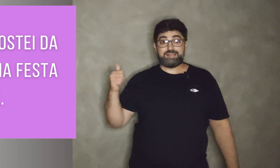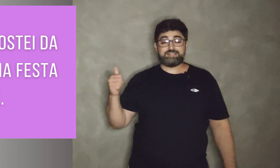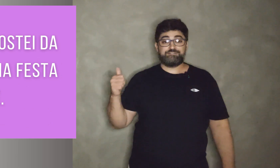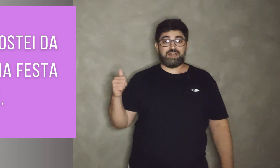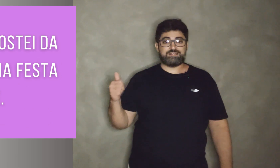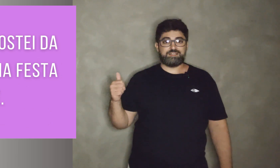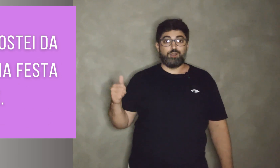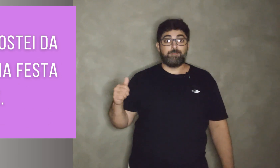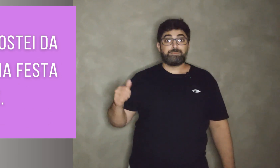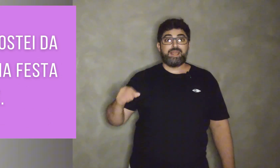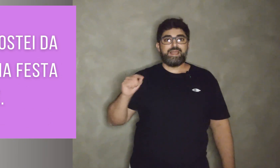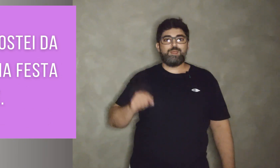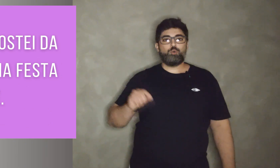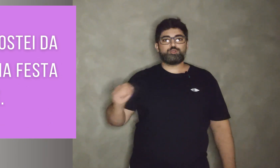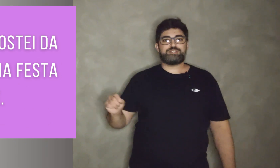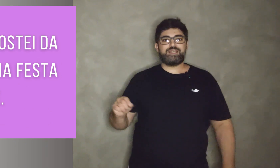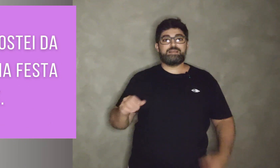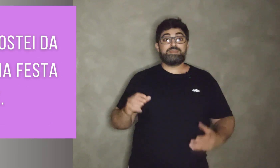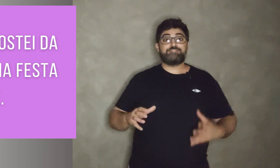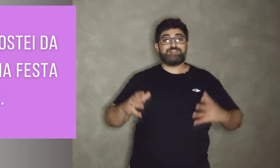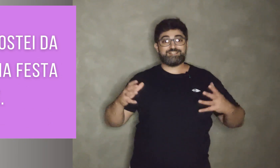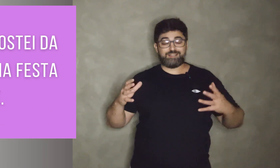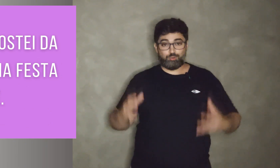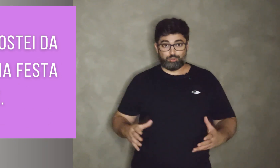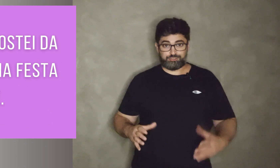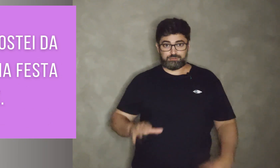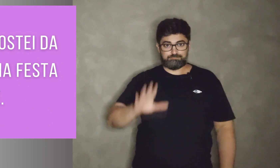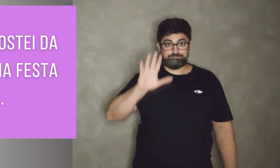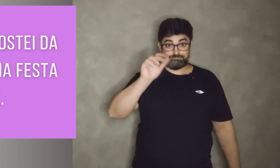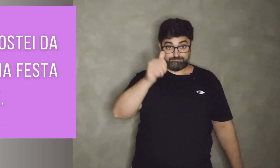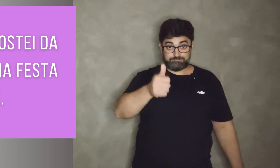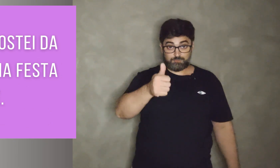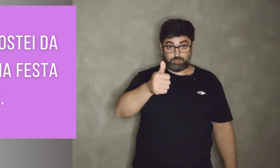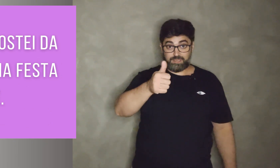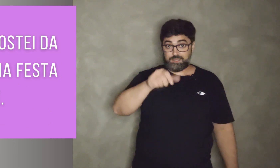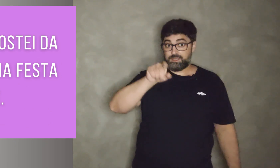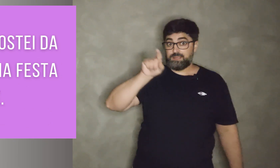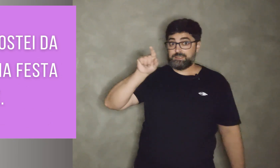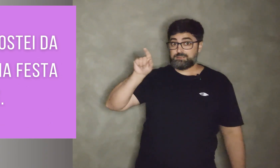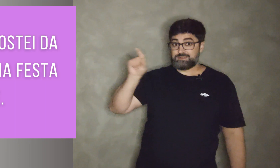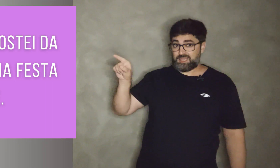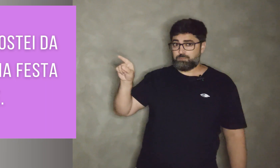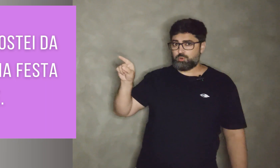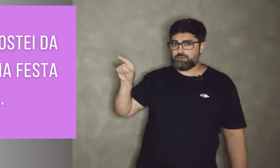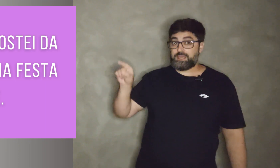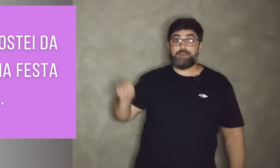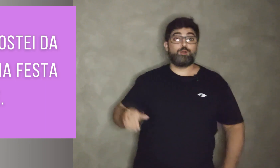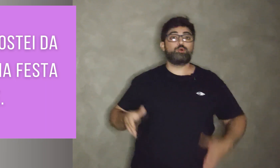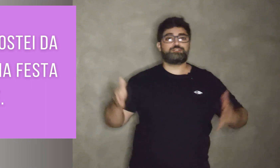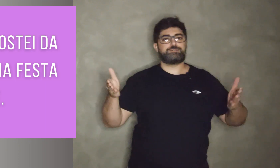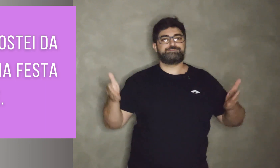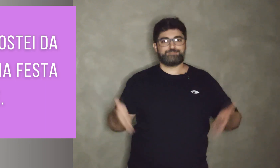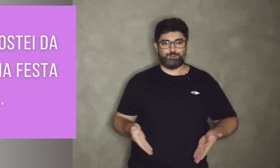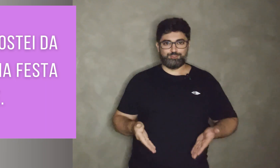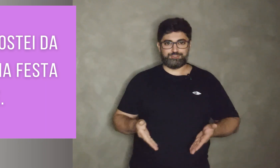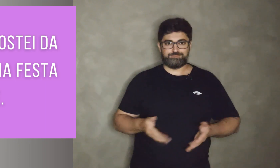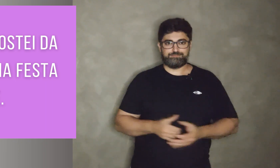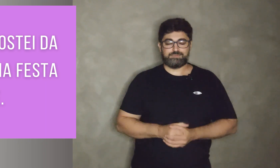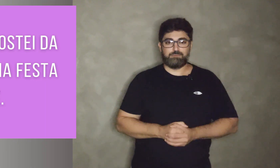esta frase aqui, ó. Eu gostei da minha festa hoje. Ok? Tempo qualquer, hoje. Hoje, tá